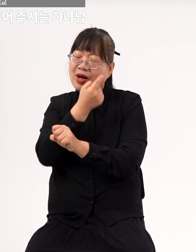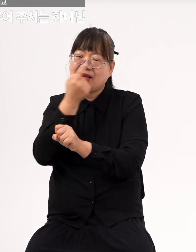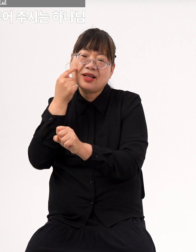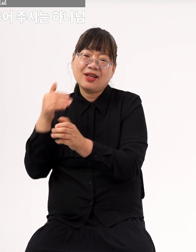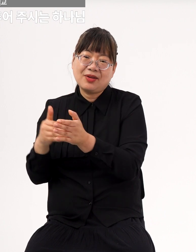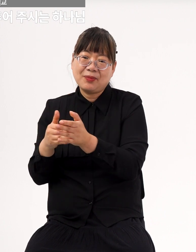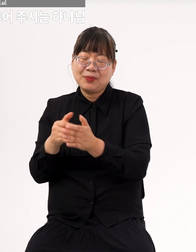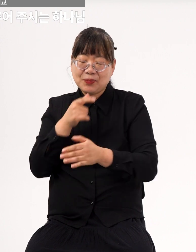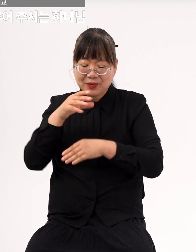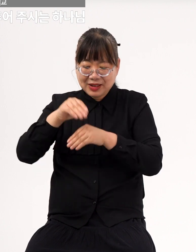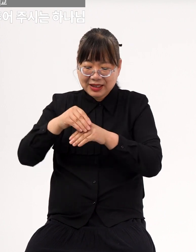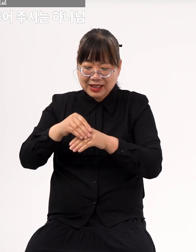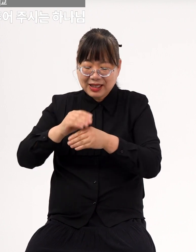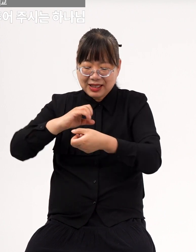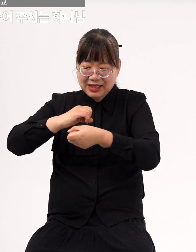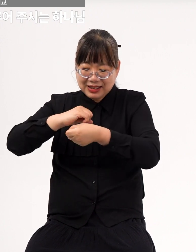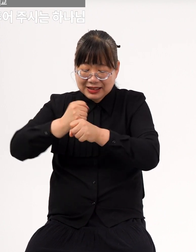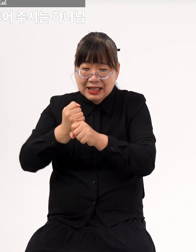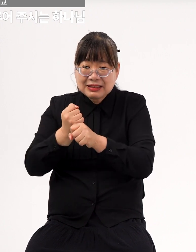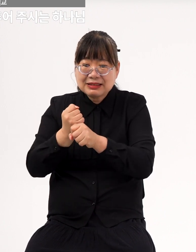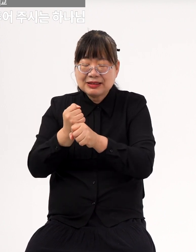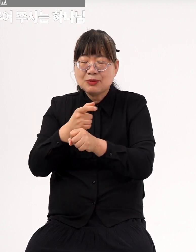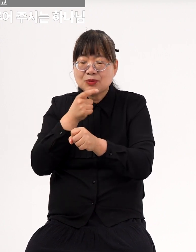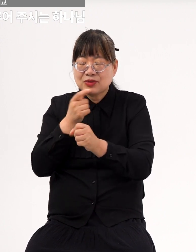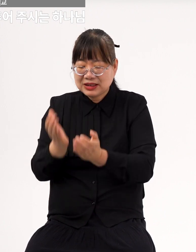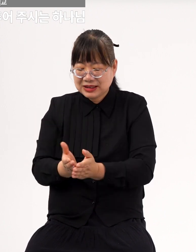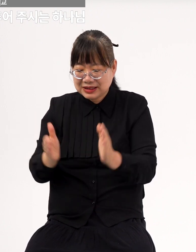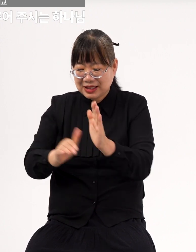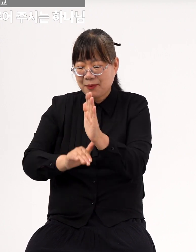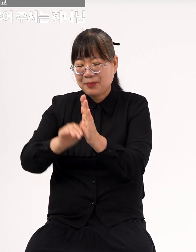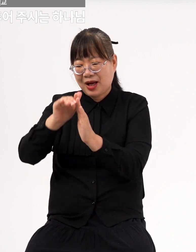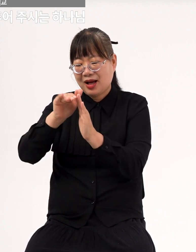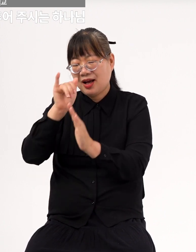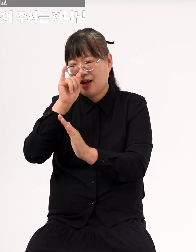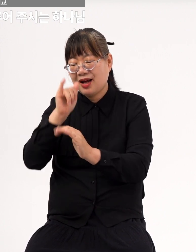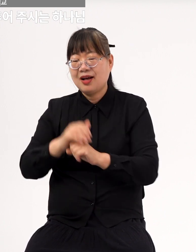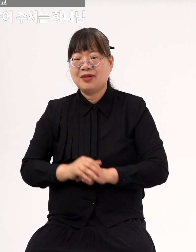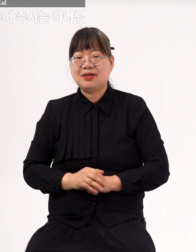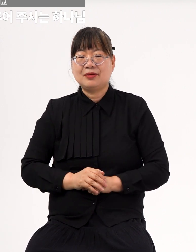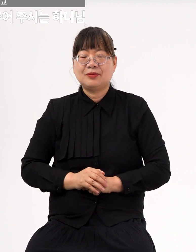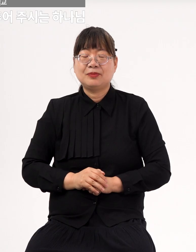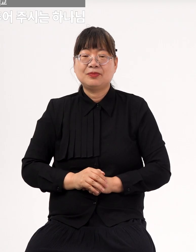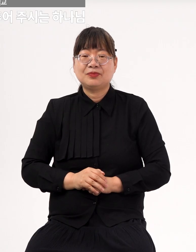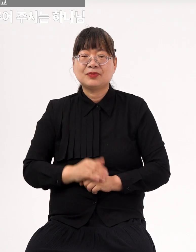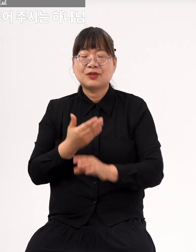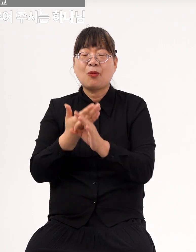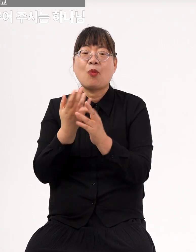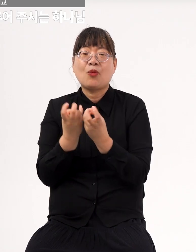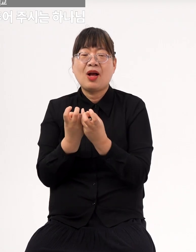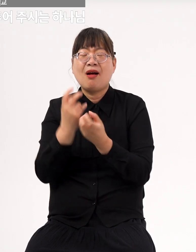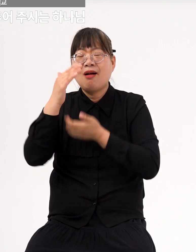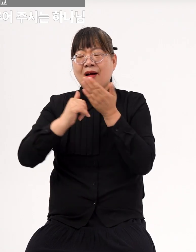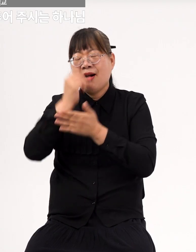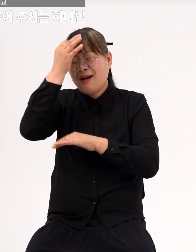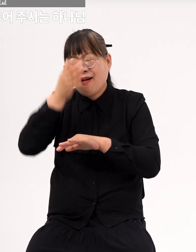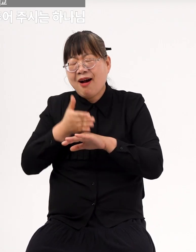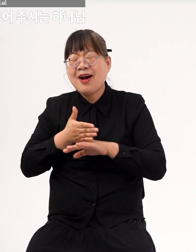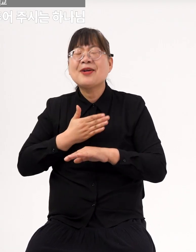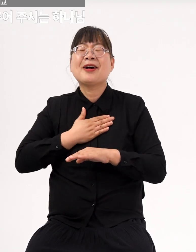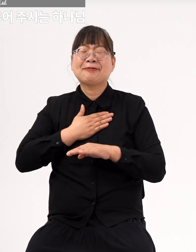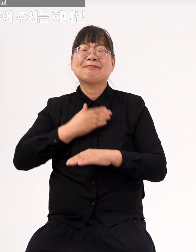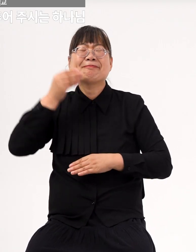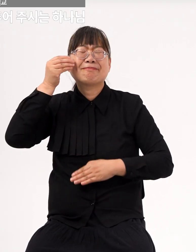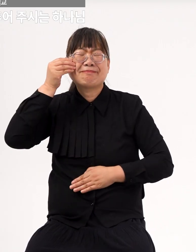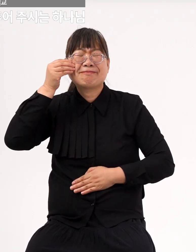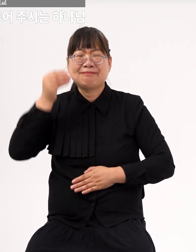이슬을 짜니 물이 그릇에 가득하더라. 그러면 어떻게 해야 돼요? 하나님 죄송합니다. 알겠습니다.